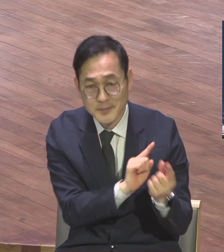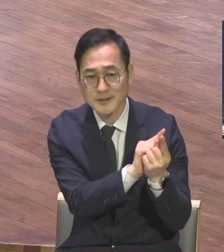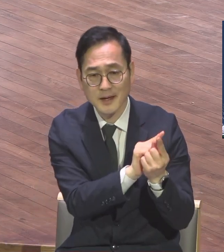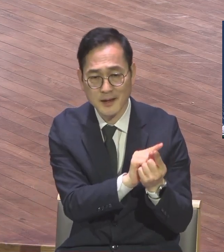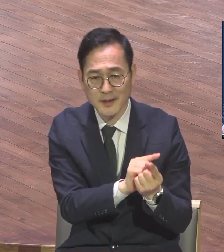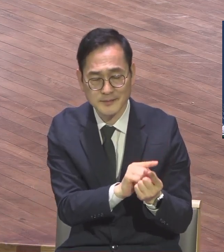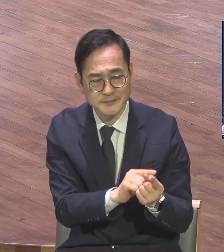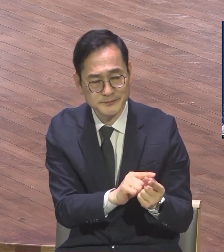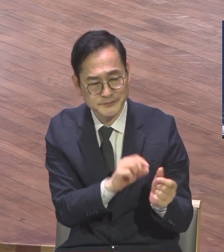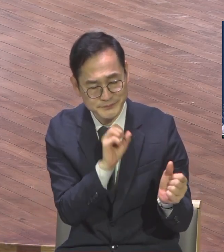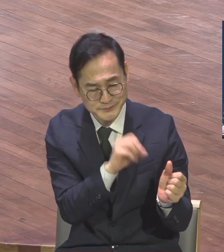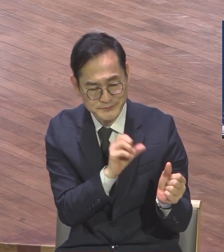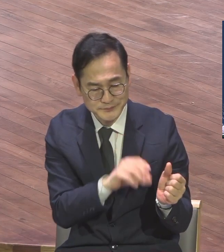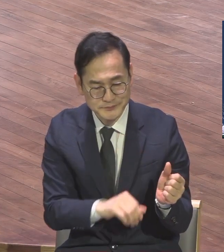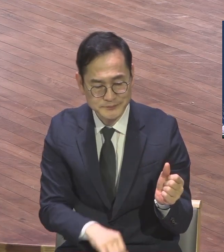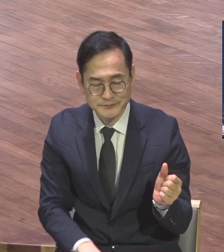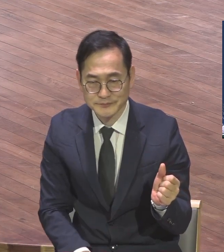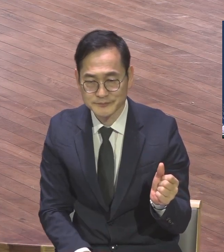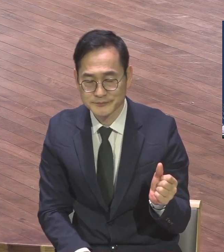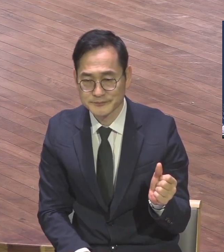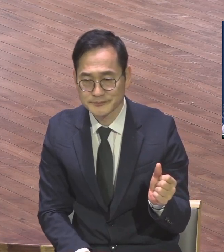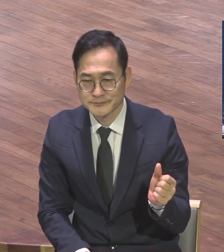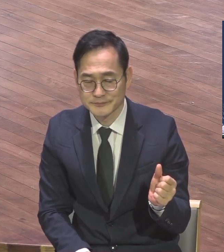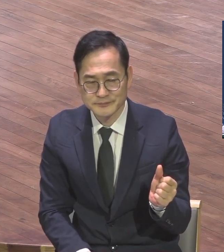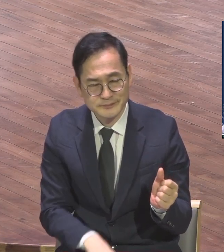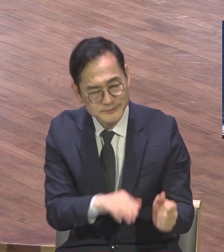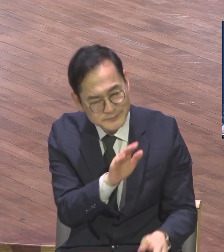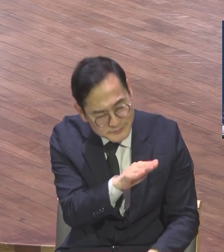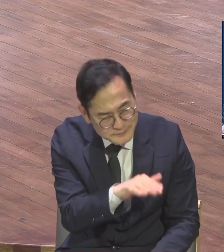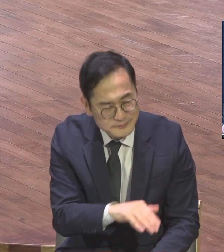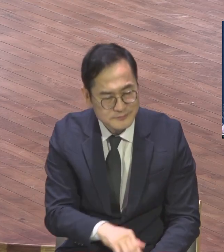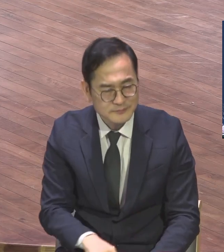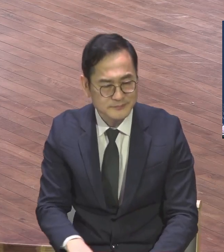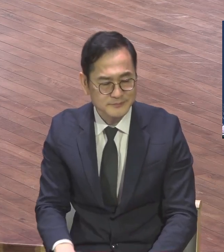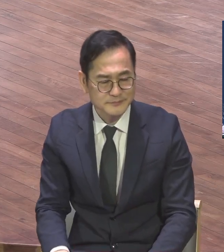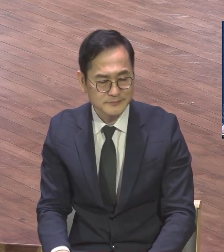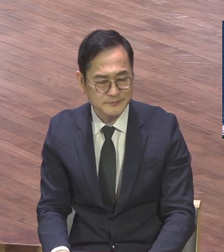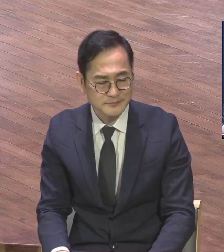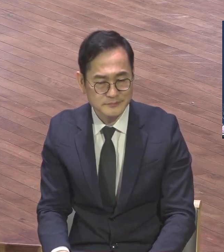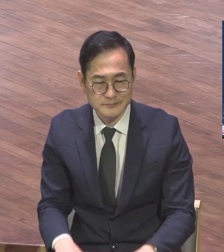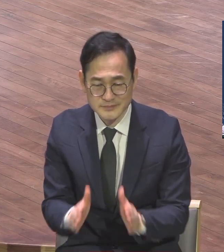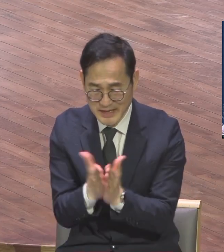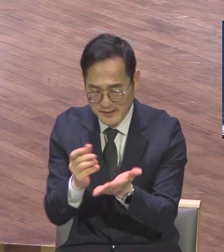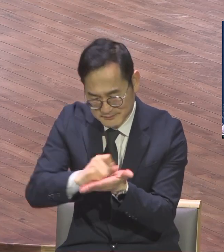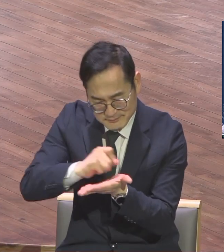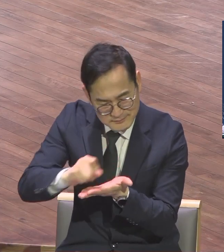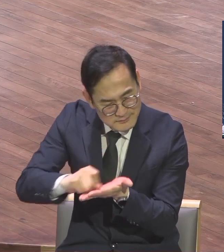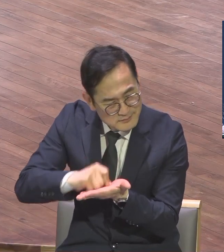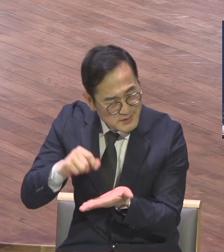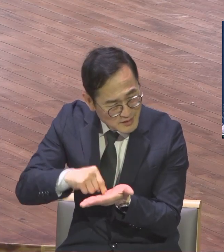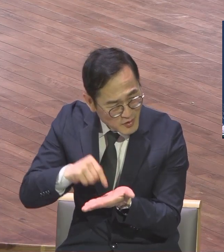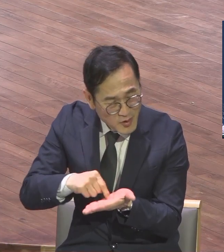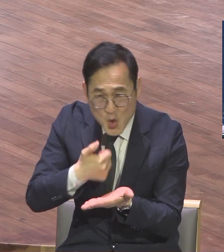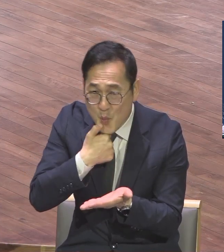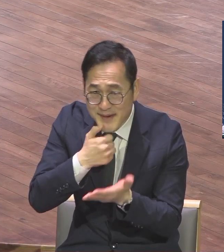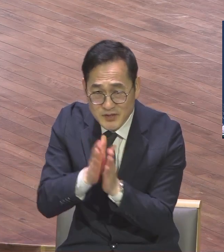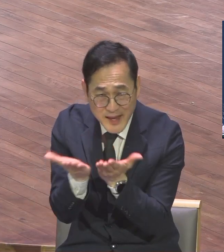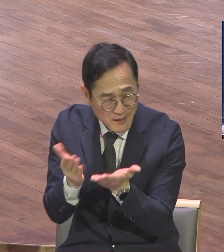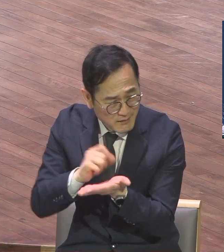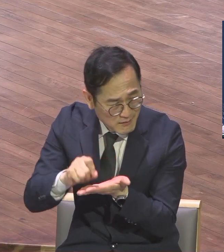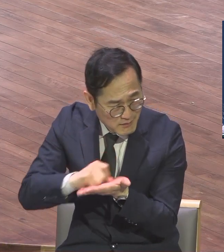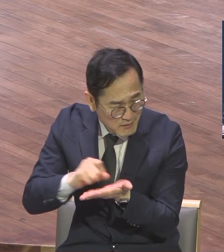기억을 했습니다. 짧은 시간에 목사님, 육필로 쓰신 로마서 강의